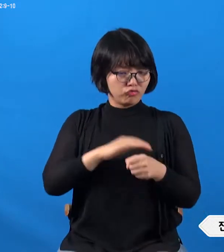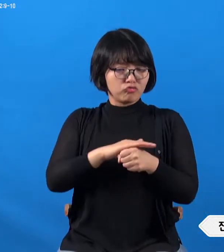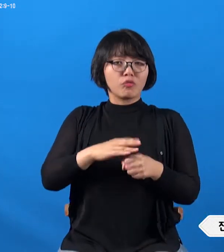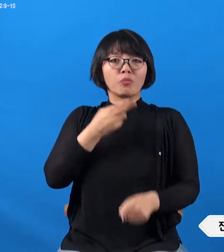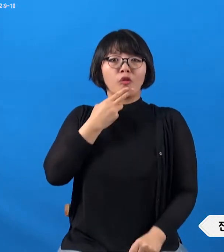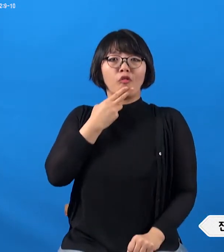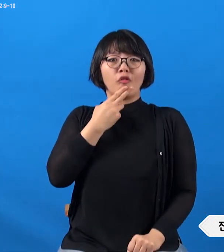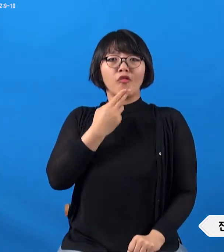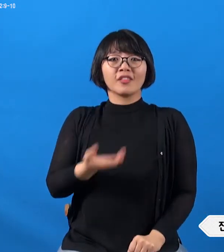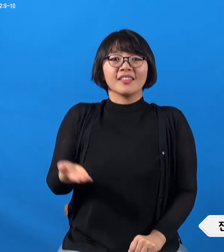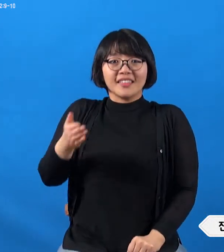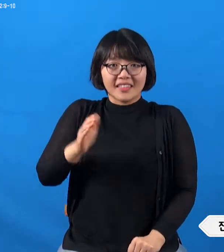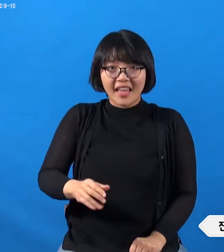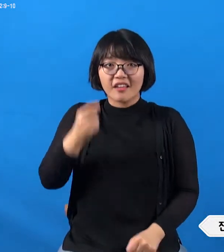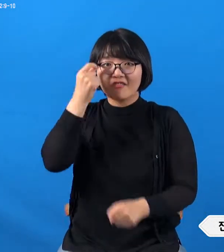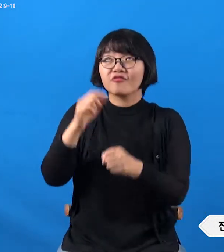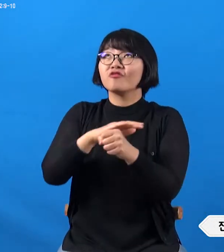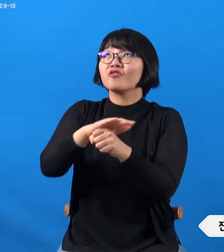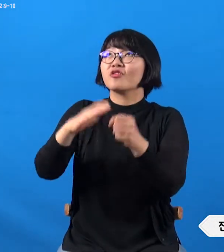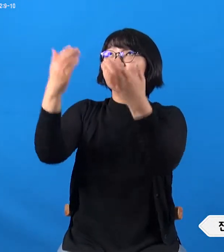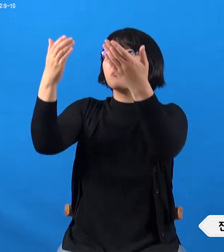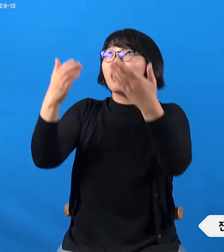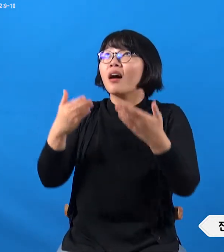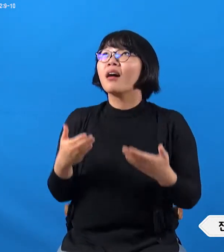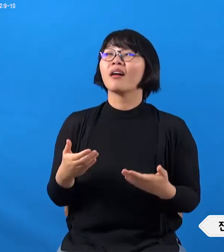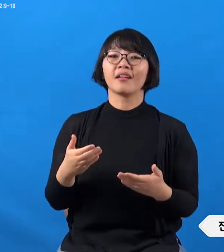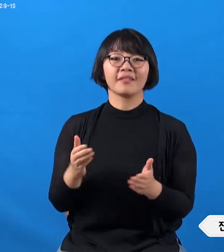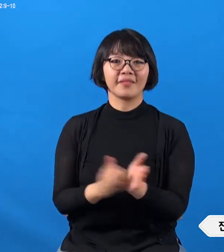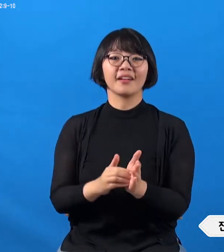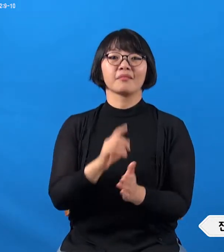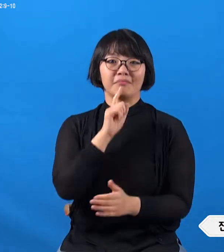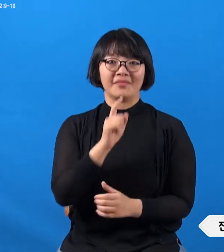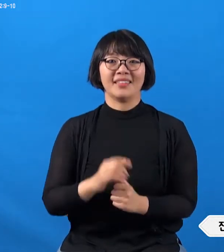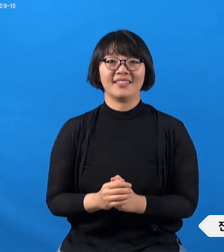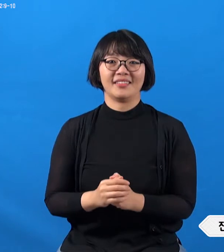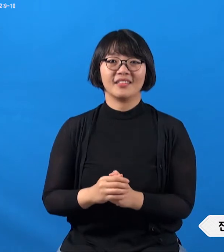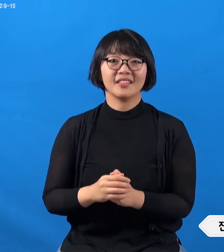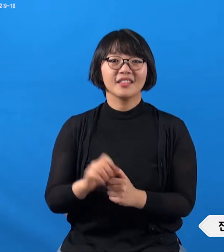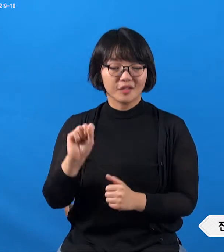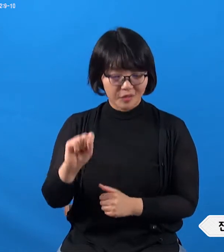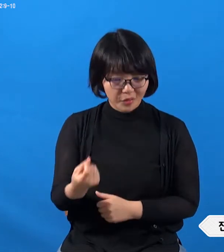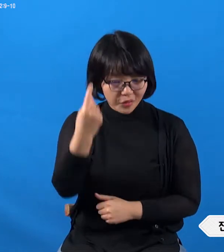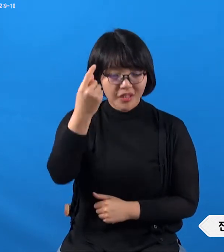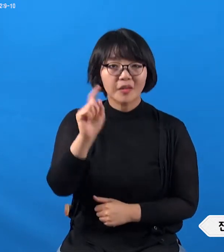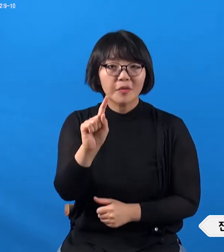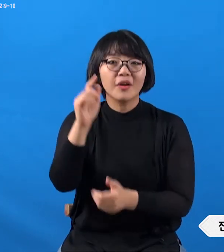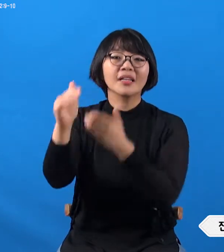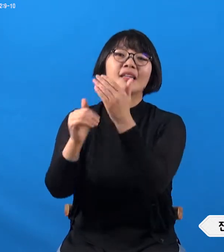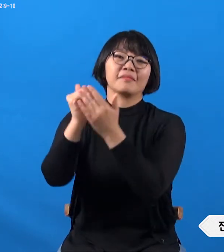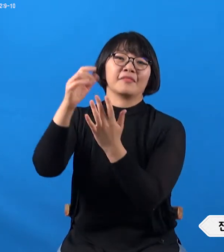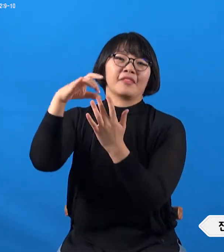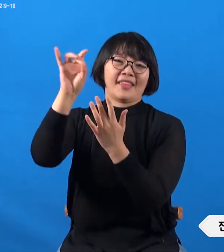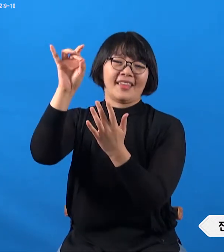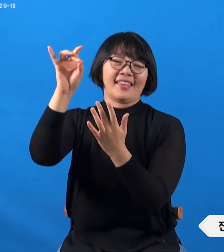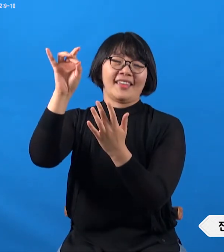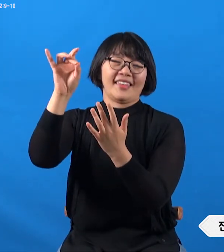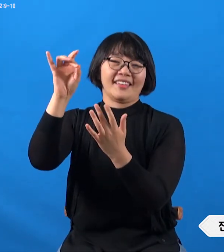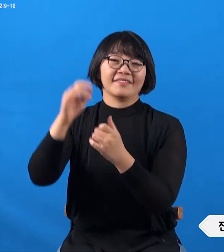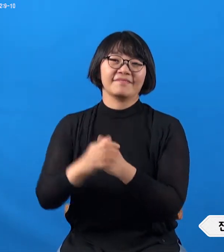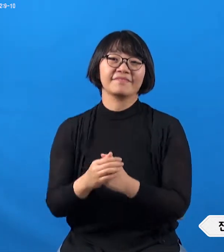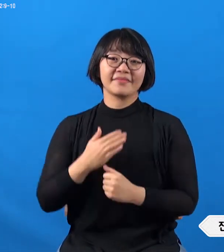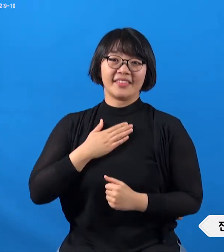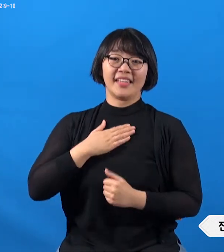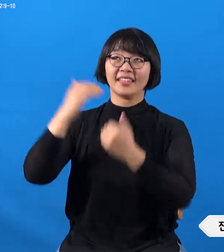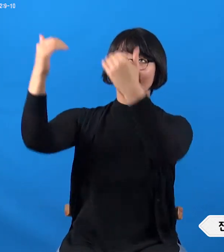우리가 긍휼을 받았다라고 말씀하십니다. 하나님의 선택, 하나님의 긍휼하심, 바로